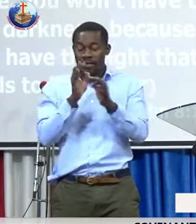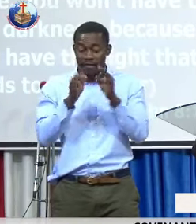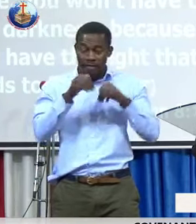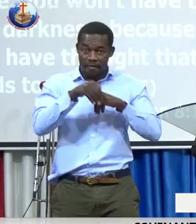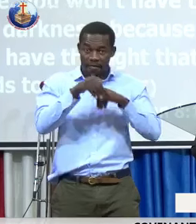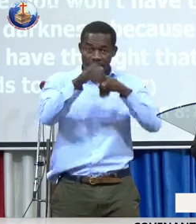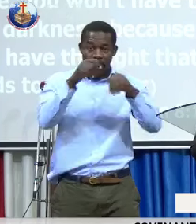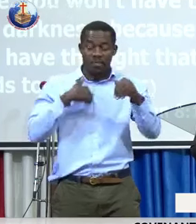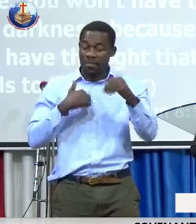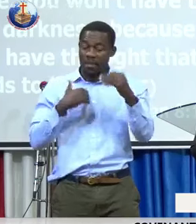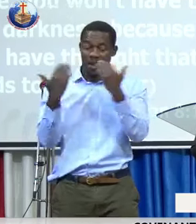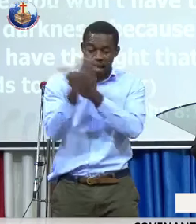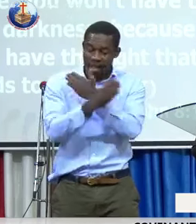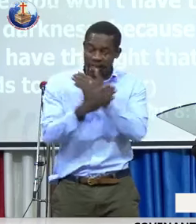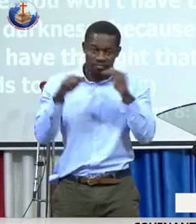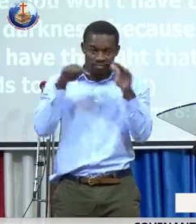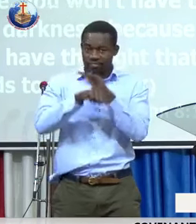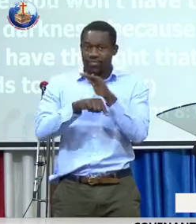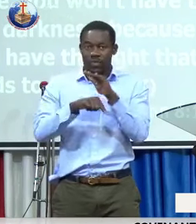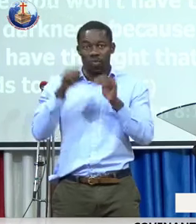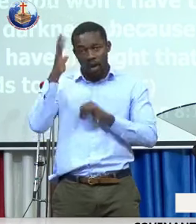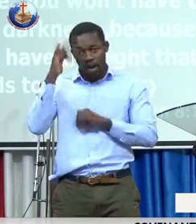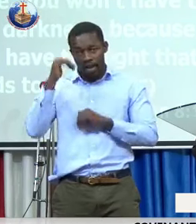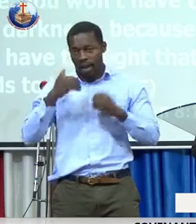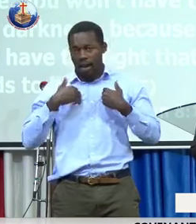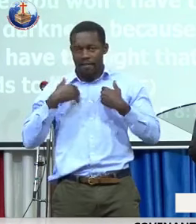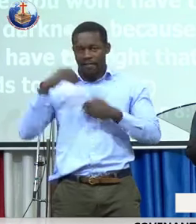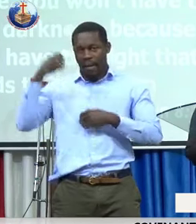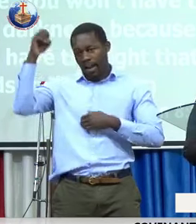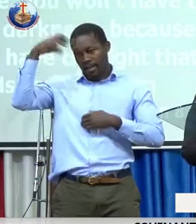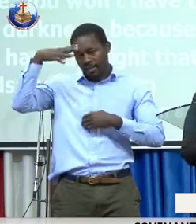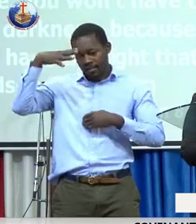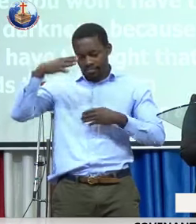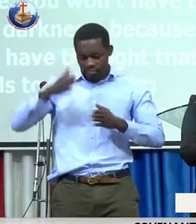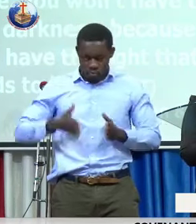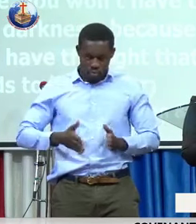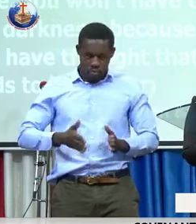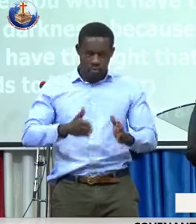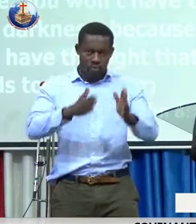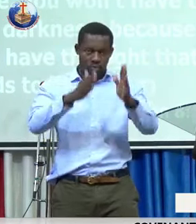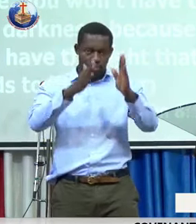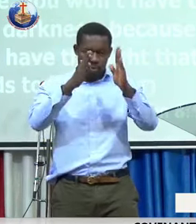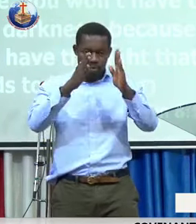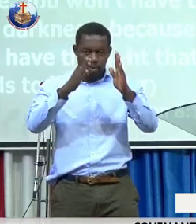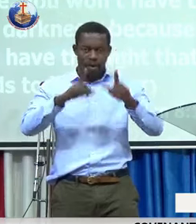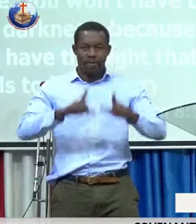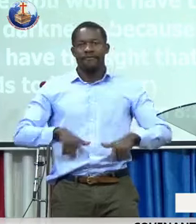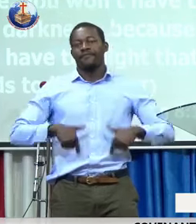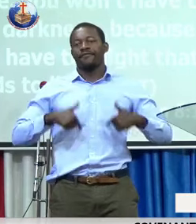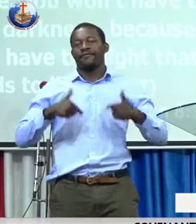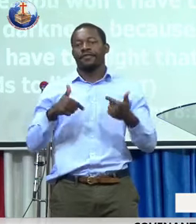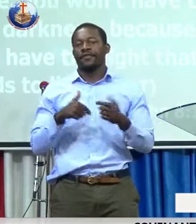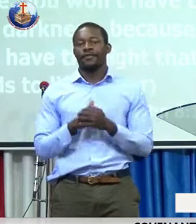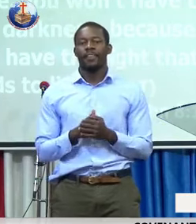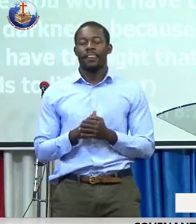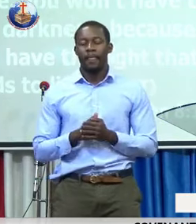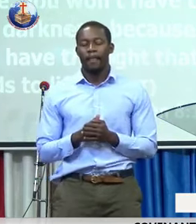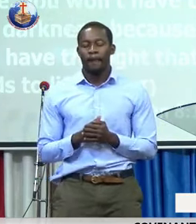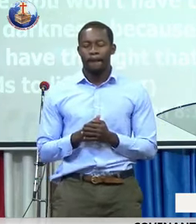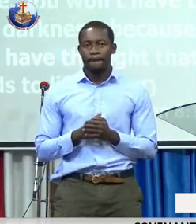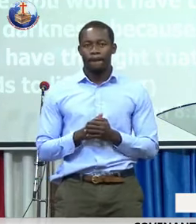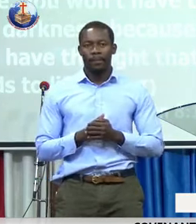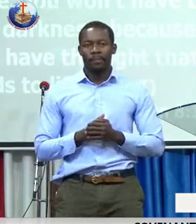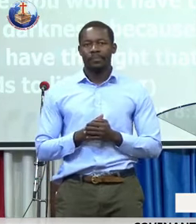the darkness because you will have the light that leads to life. Yesu akajinua asimuone mtu ila yule mwanamke.